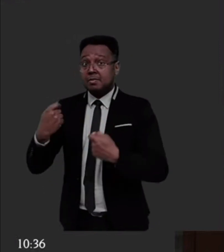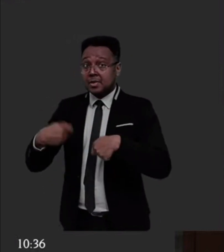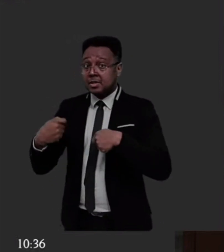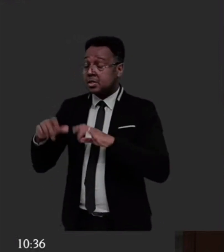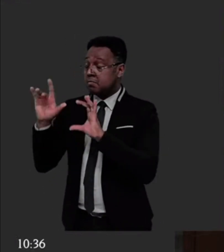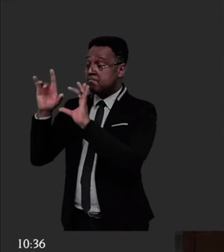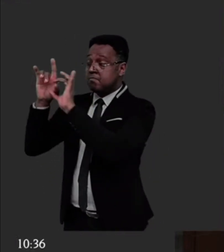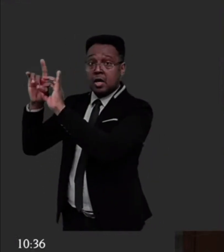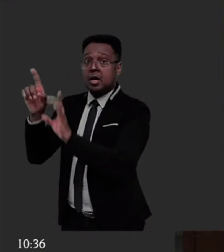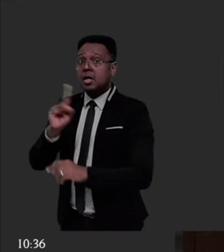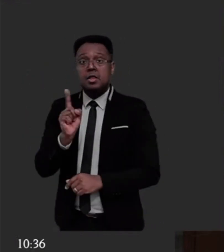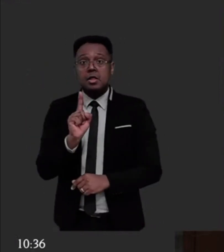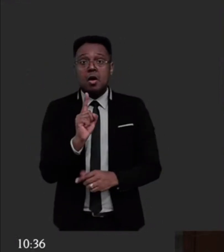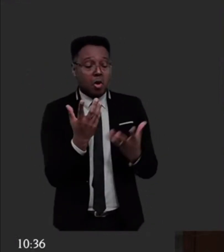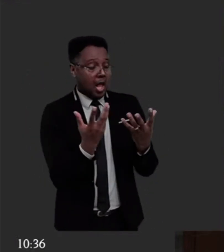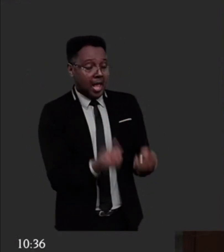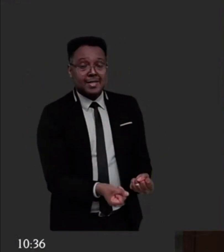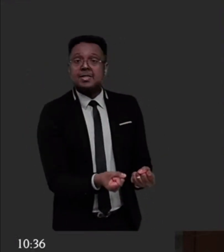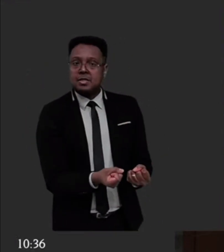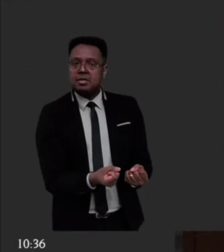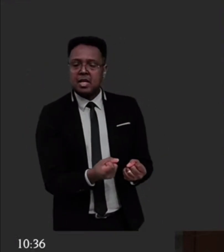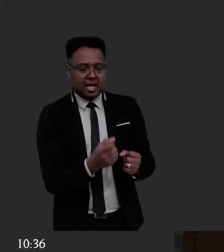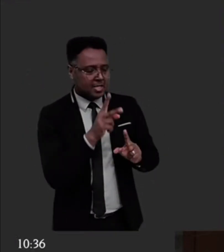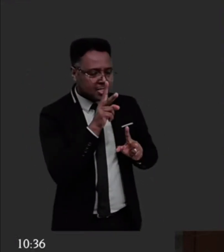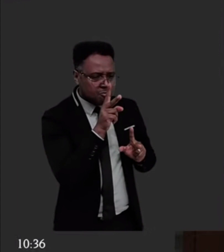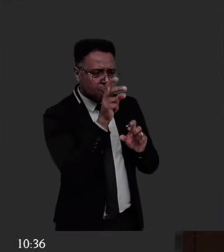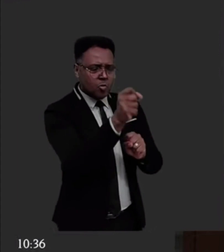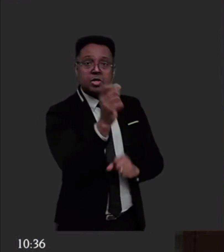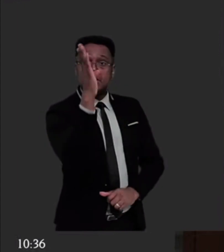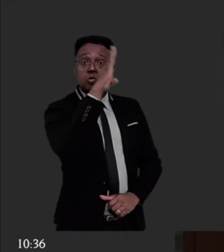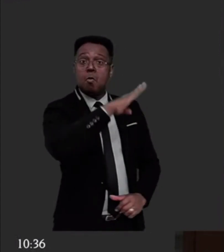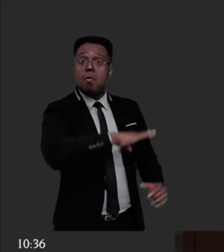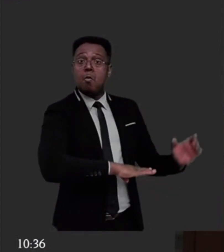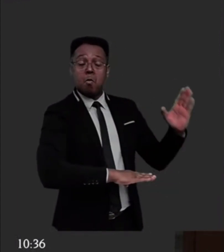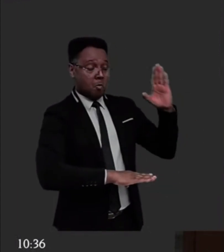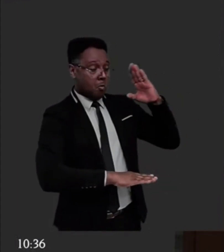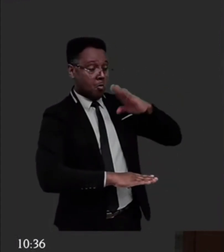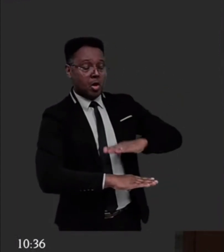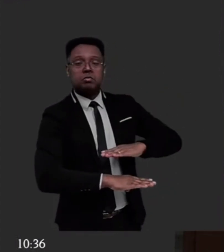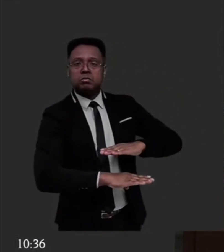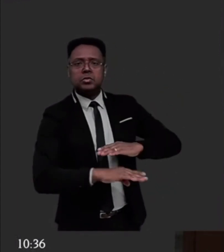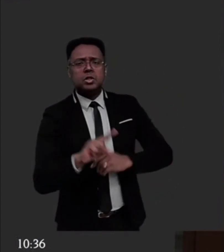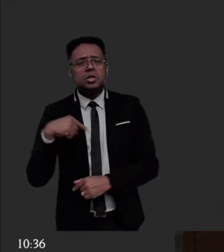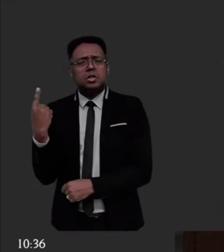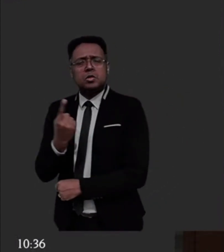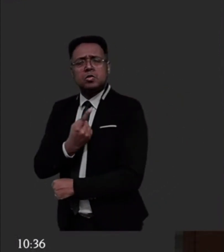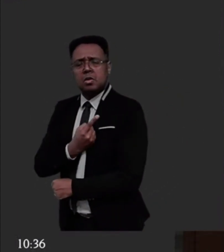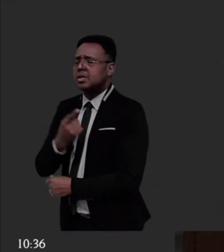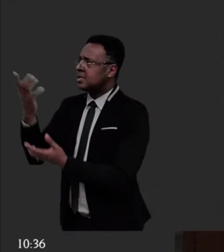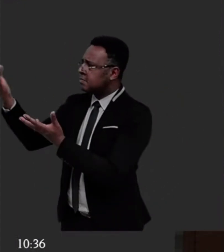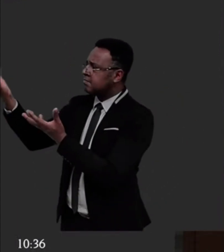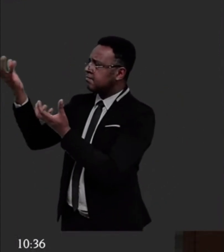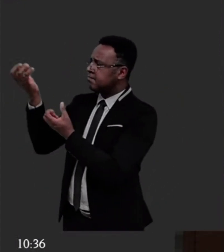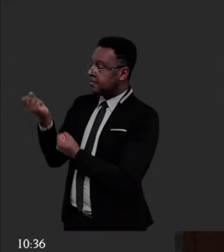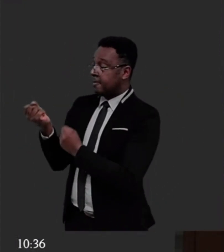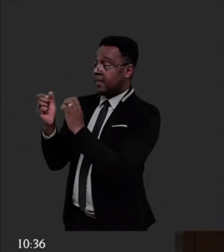do anticristo que já está na terra, ele passa toda a força que recebeu na graça do Filho de Deus às mãos do